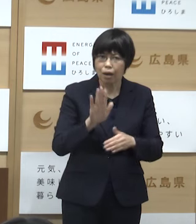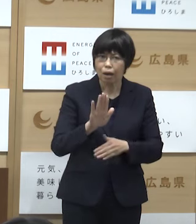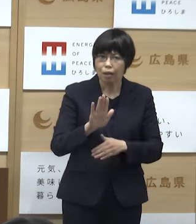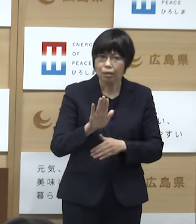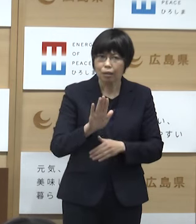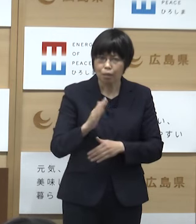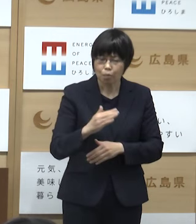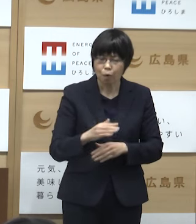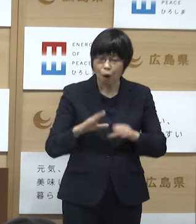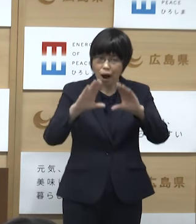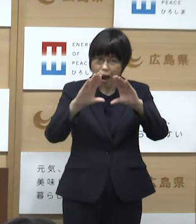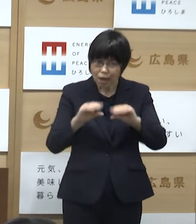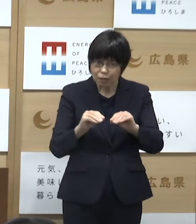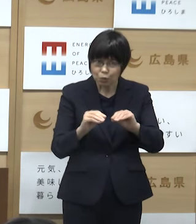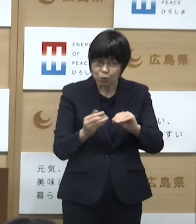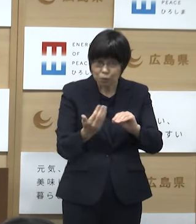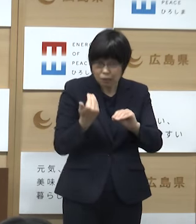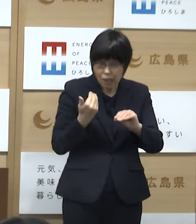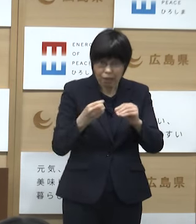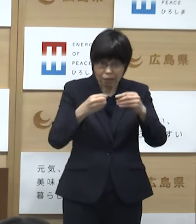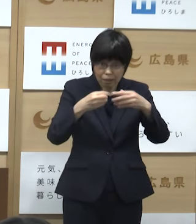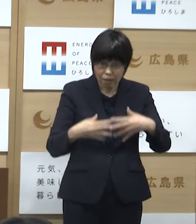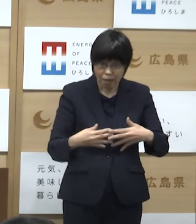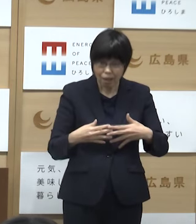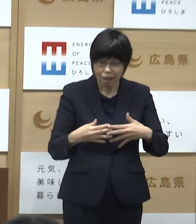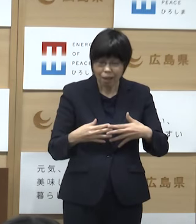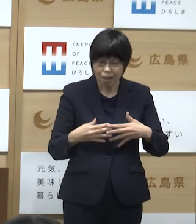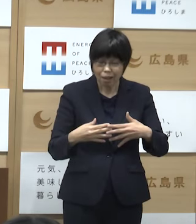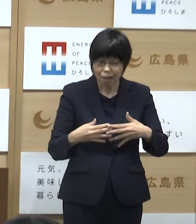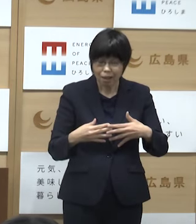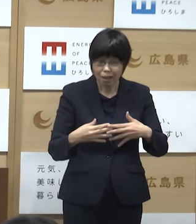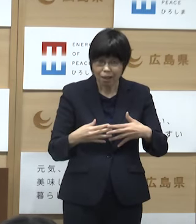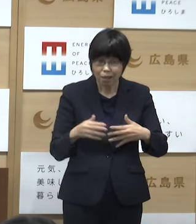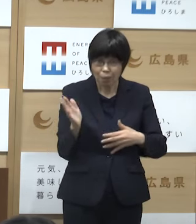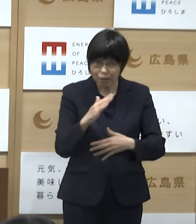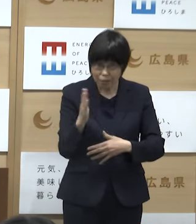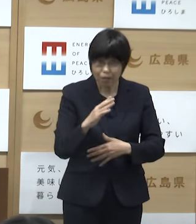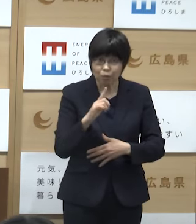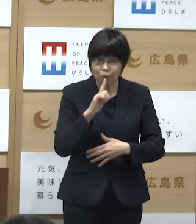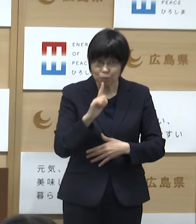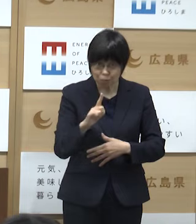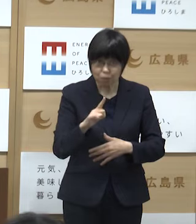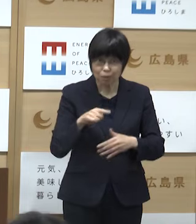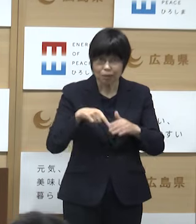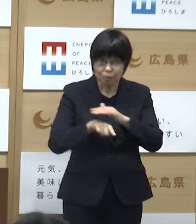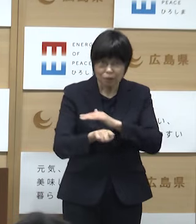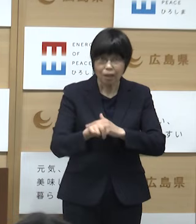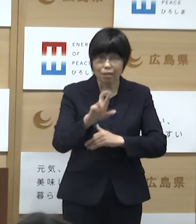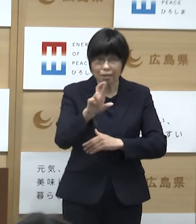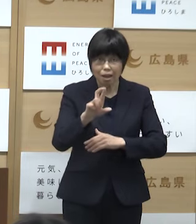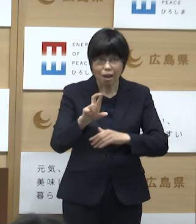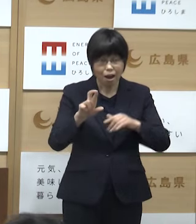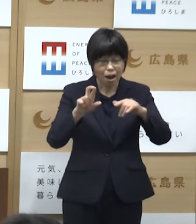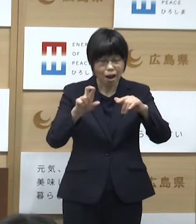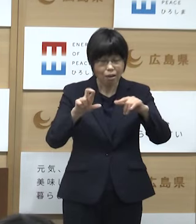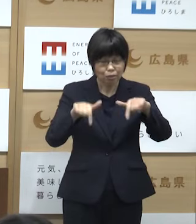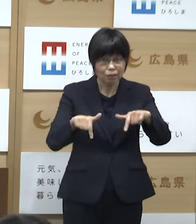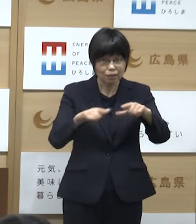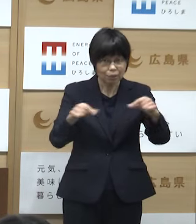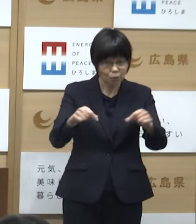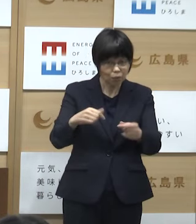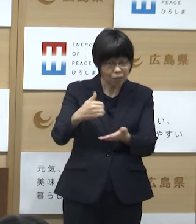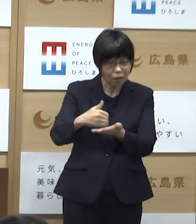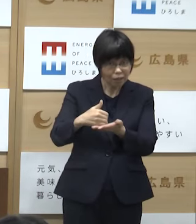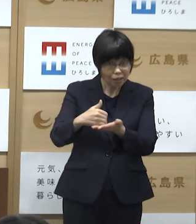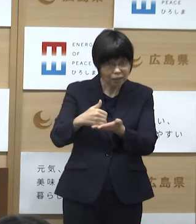けではないというふうに JR さんのご意向を受け止められたというふうな反応、対応になるん